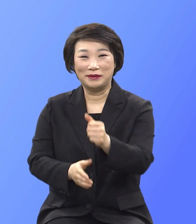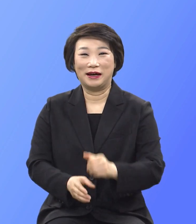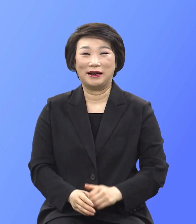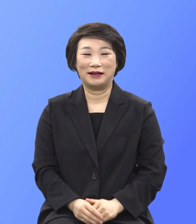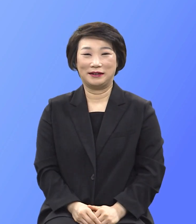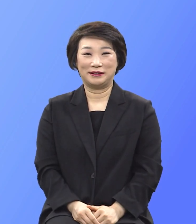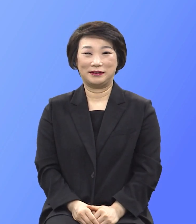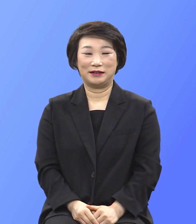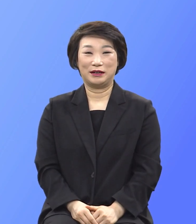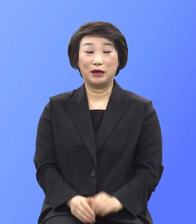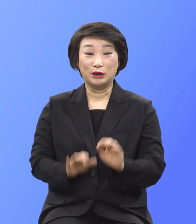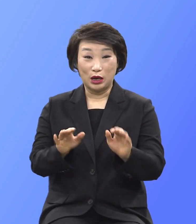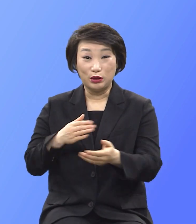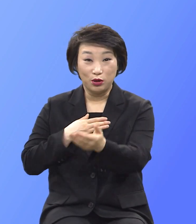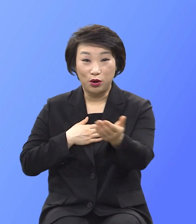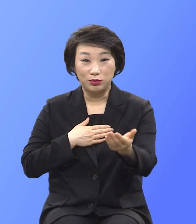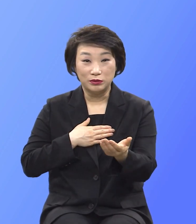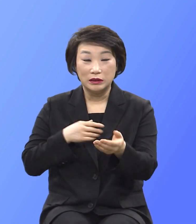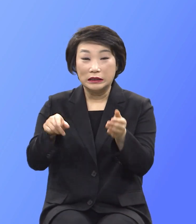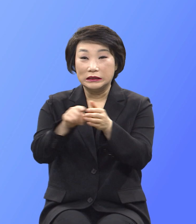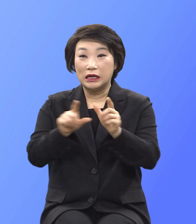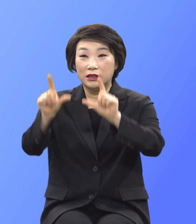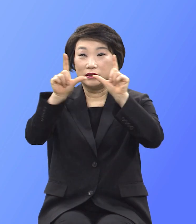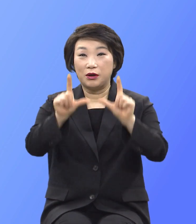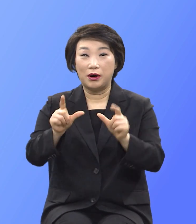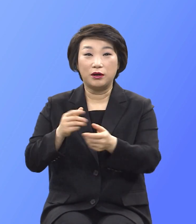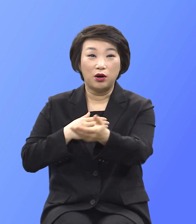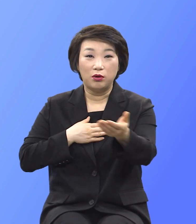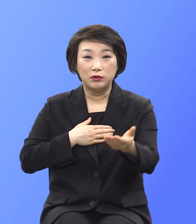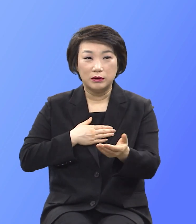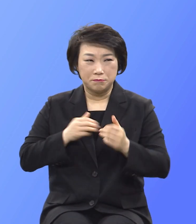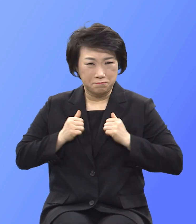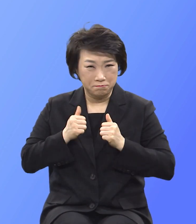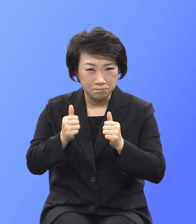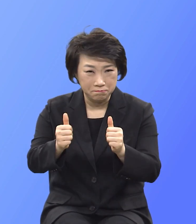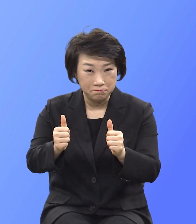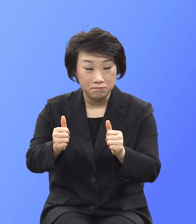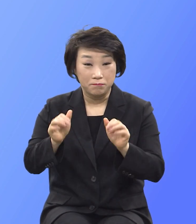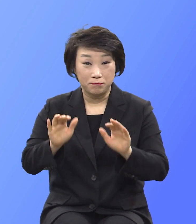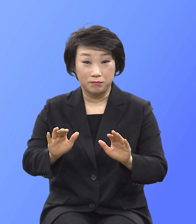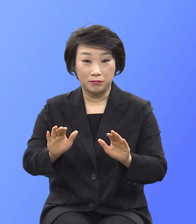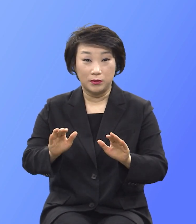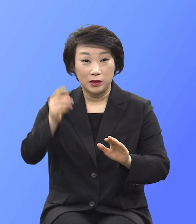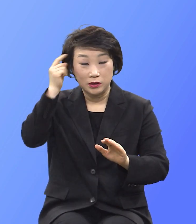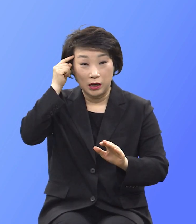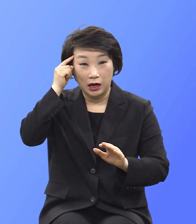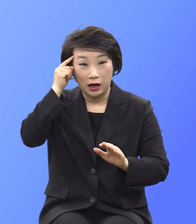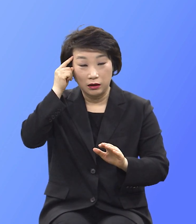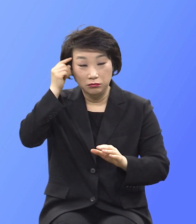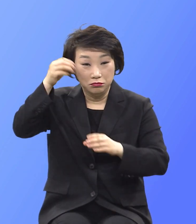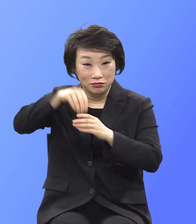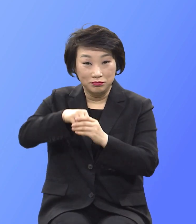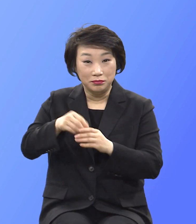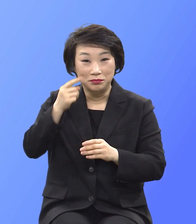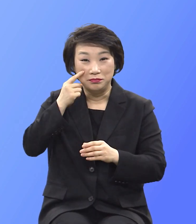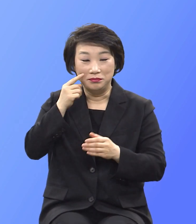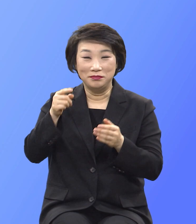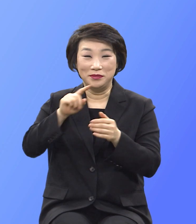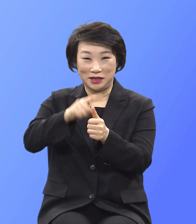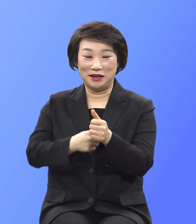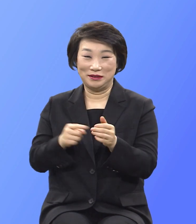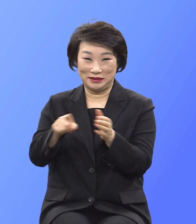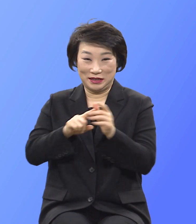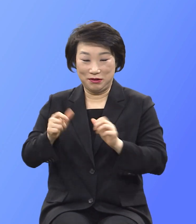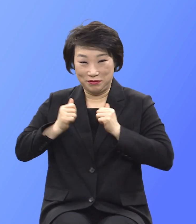축원합니다. 근데 여러분들이 신앙생활을 잘해야 되겠다고는 생각에 들어있으면 잘하지